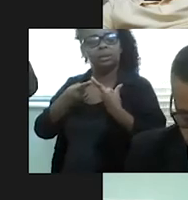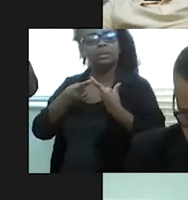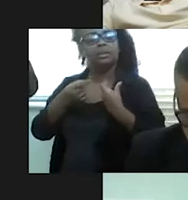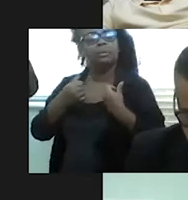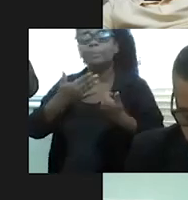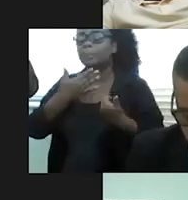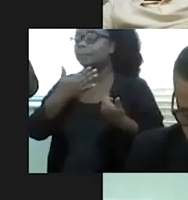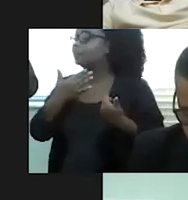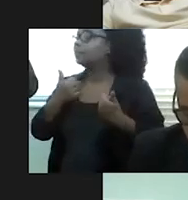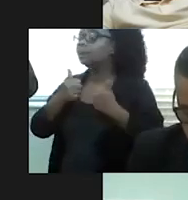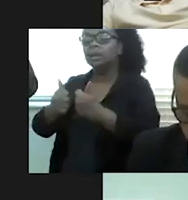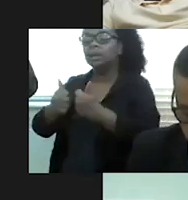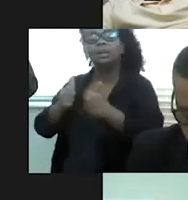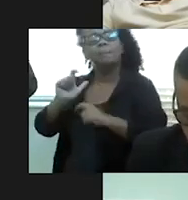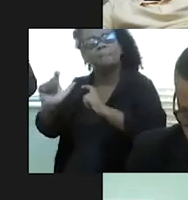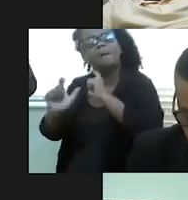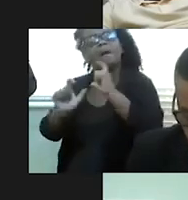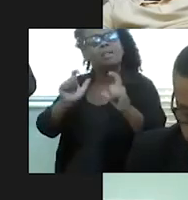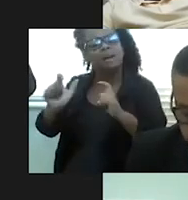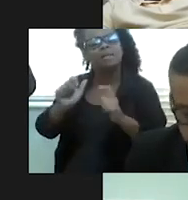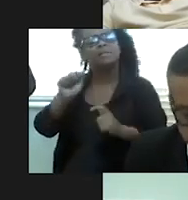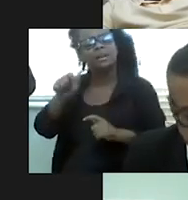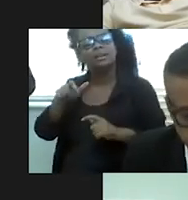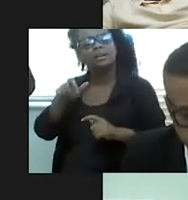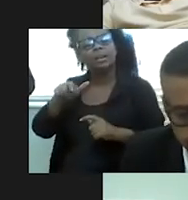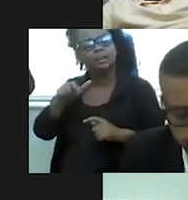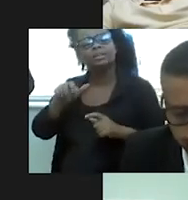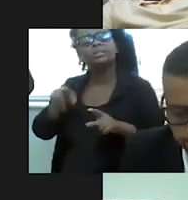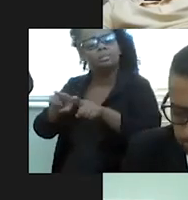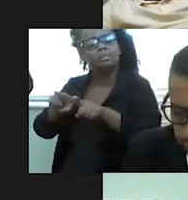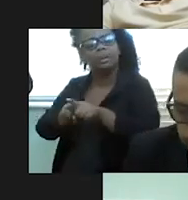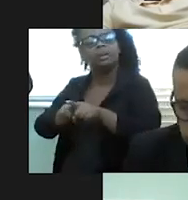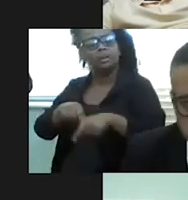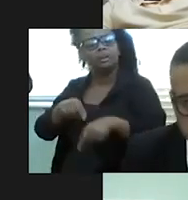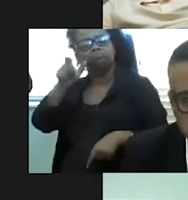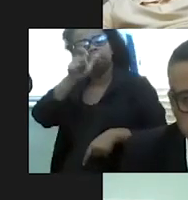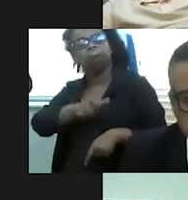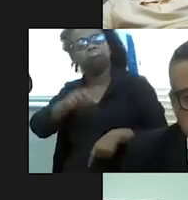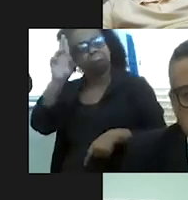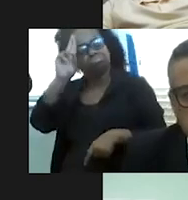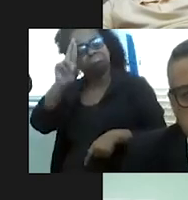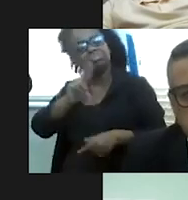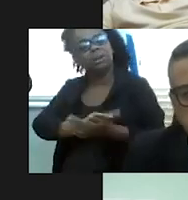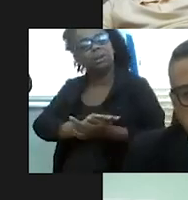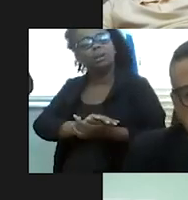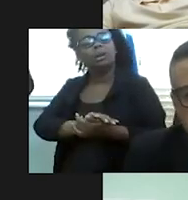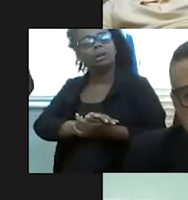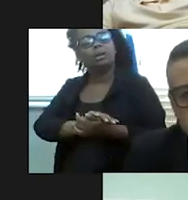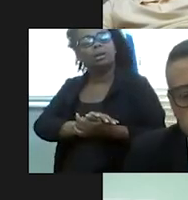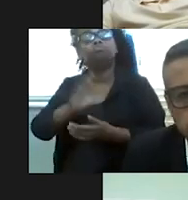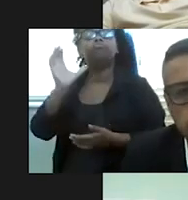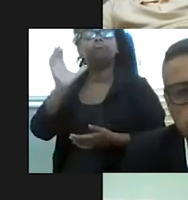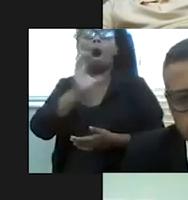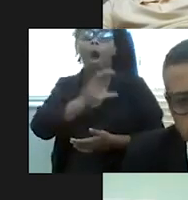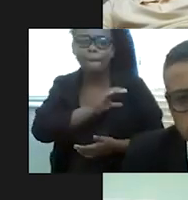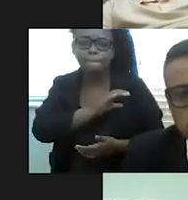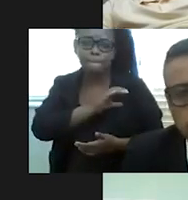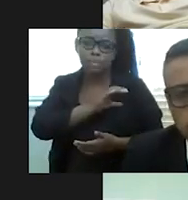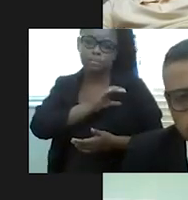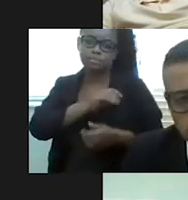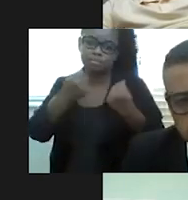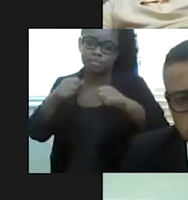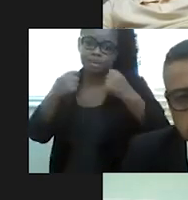palavra do Aleste e até mesmo de Vossa Excelência, em função da urgência em votarmos a mensagem